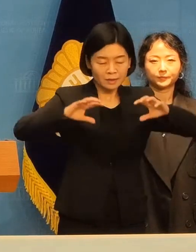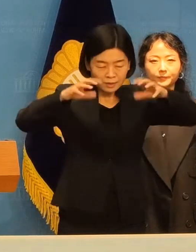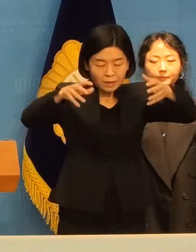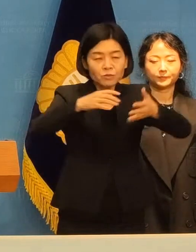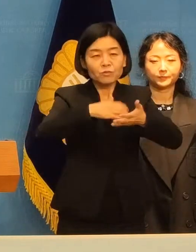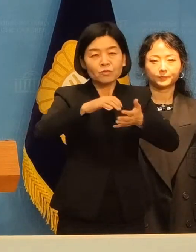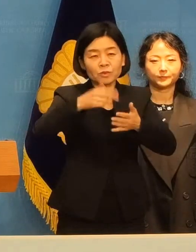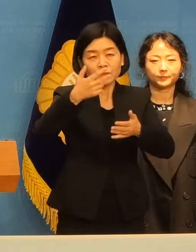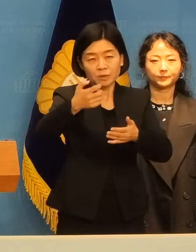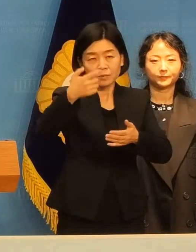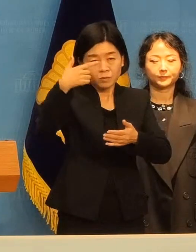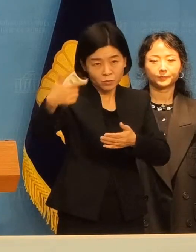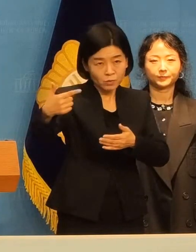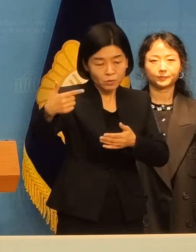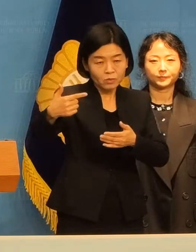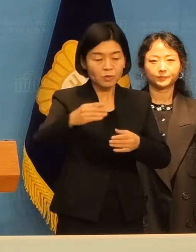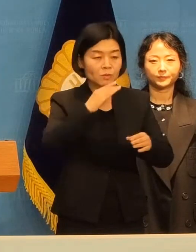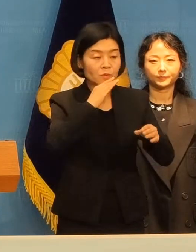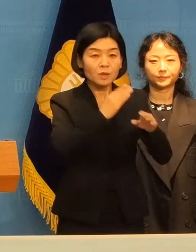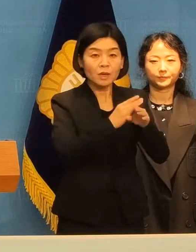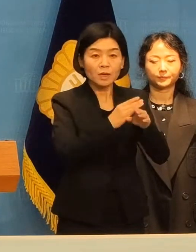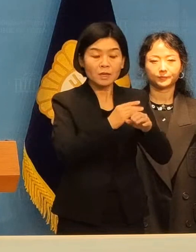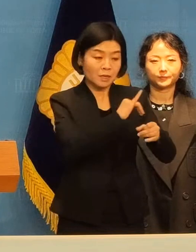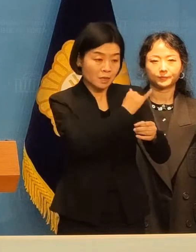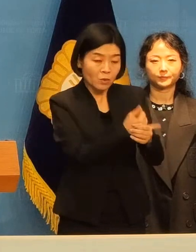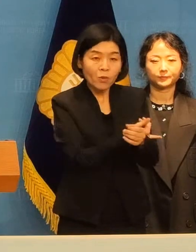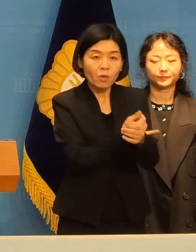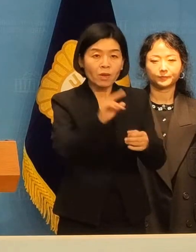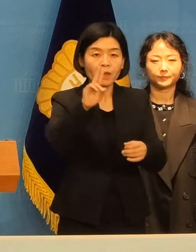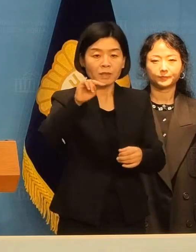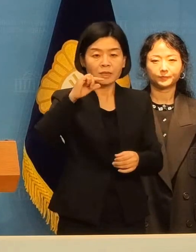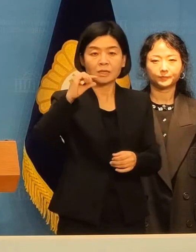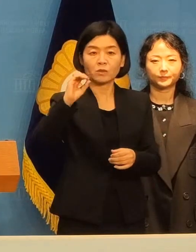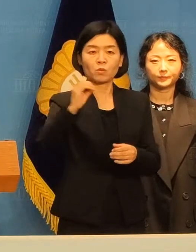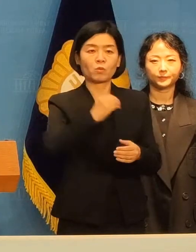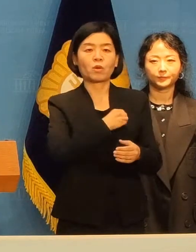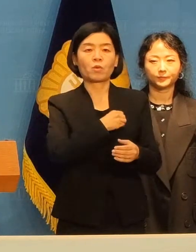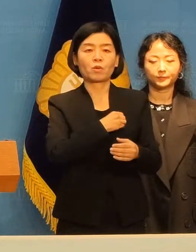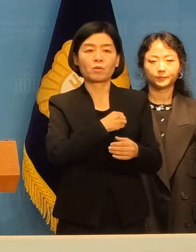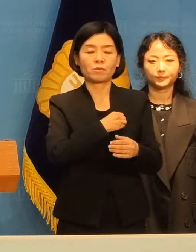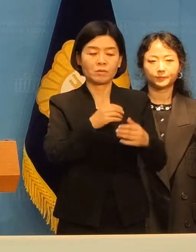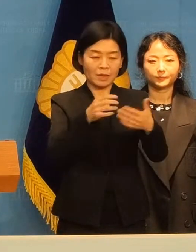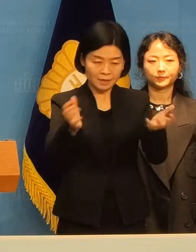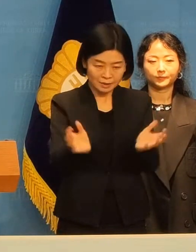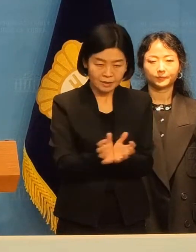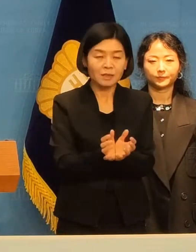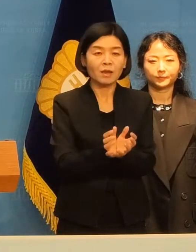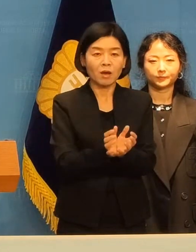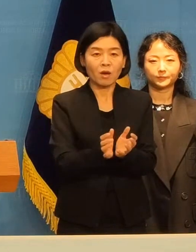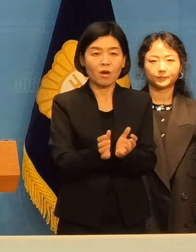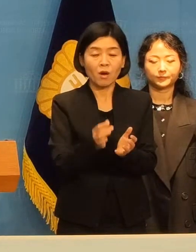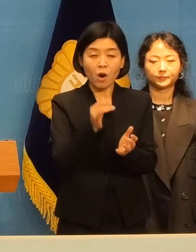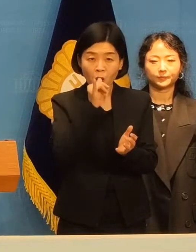76개 북한인권 NGO 회원 단체들로 구성되어 있으며